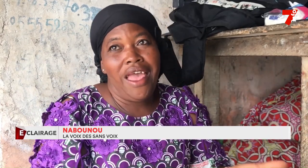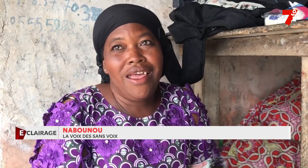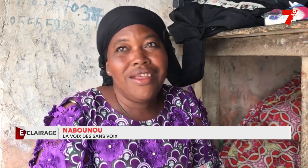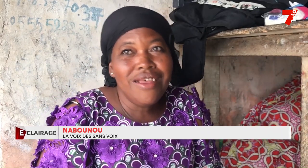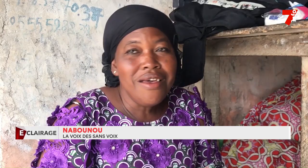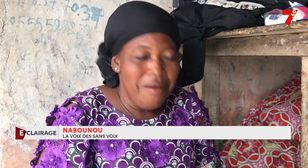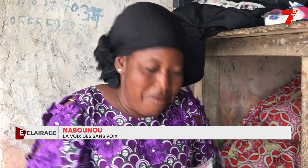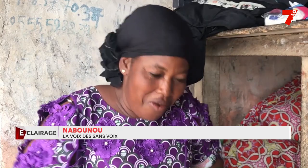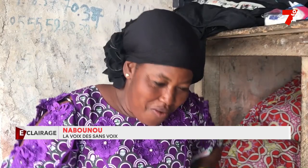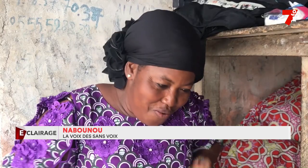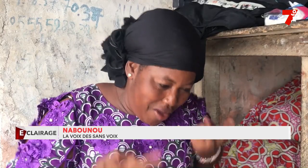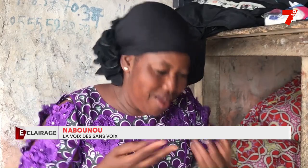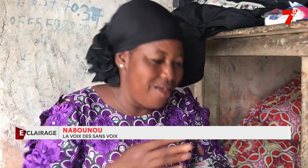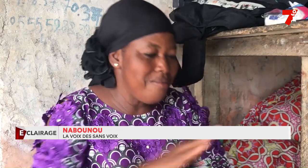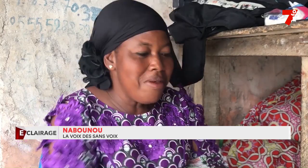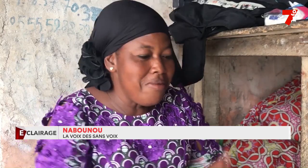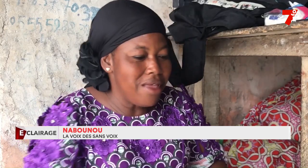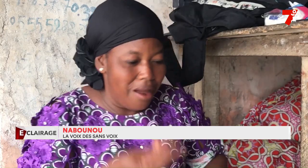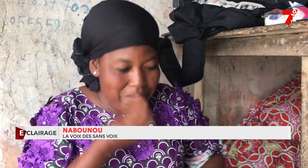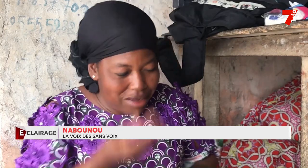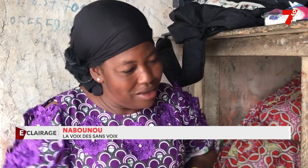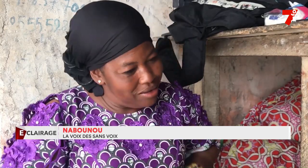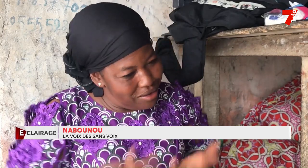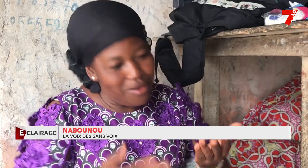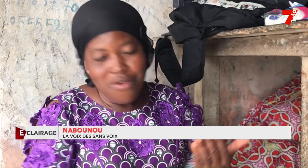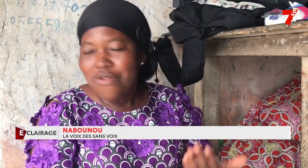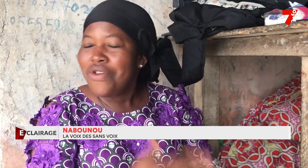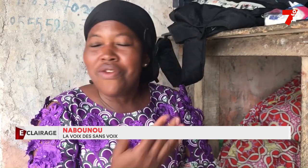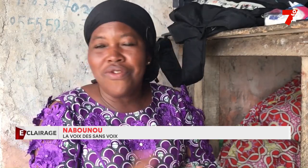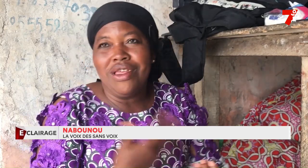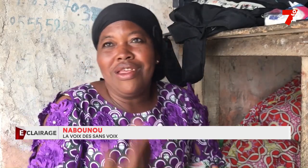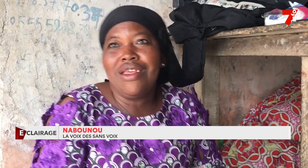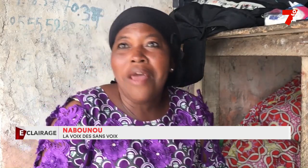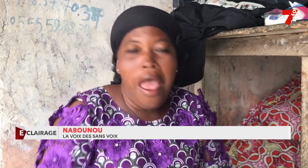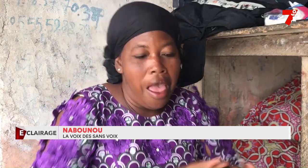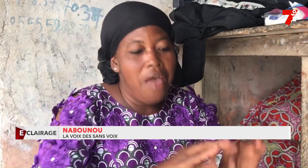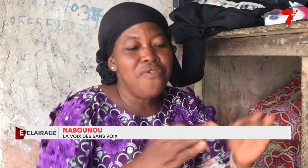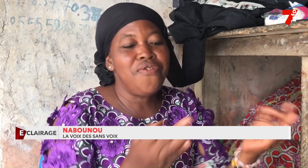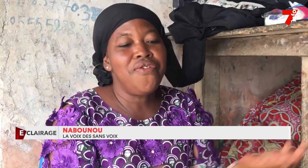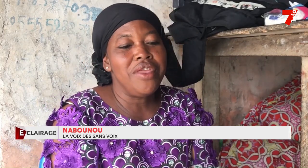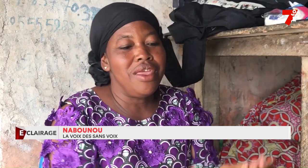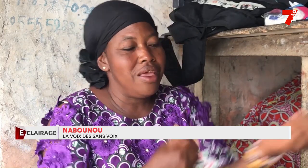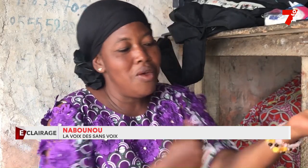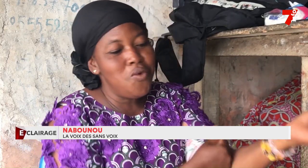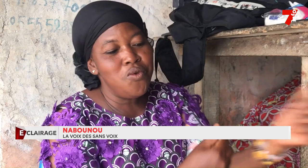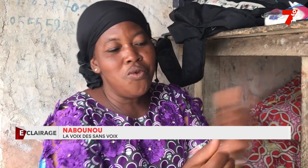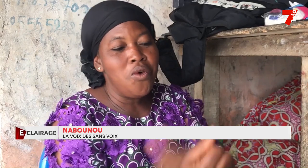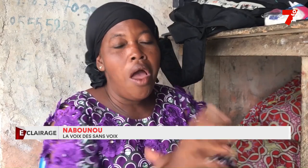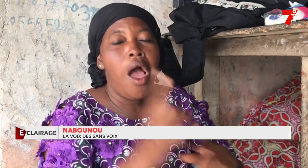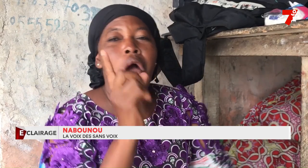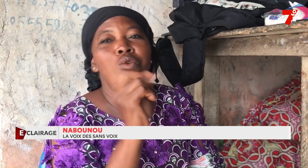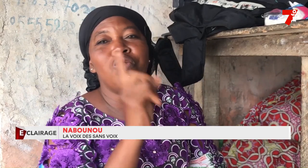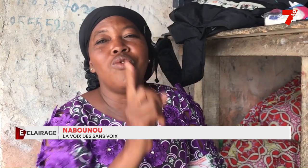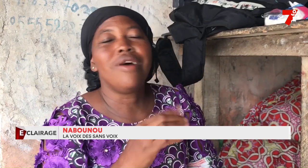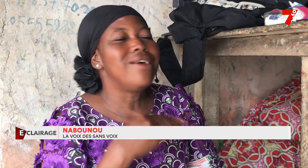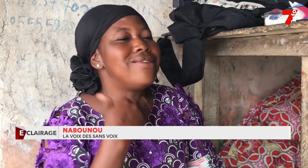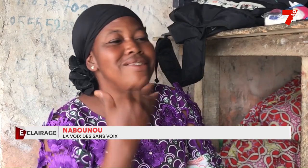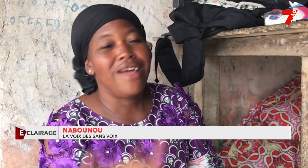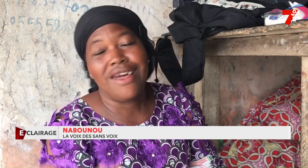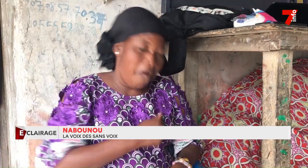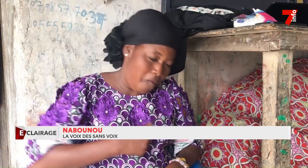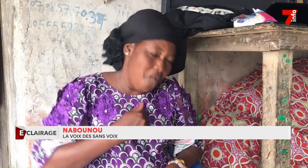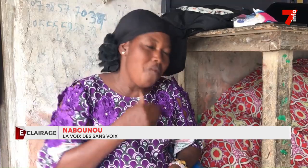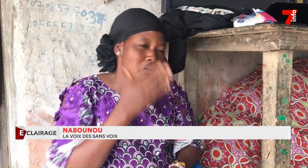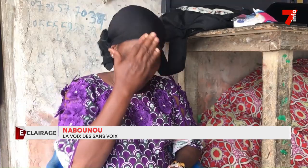Je suis tout le en de vendre pour l'avenir de mes enfants, pour s'occuper de ma famille.